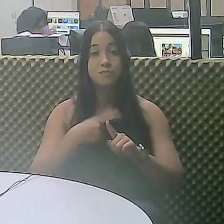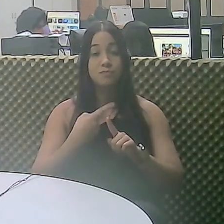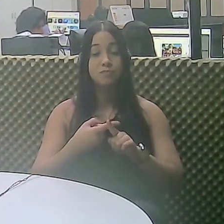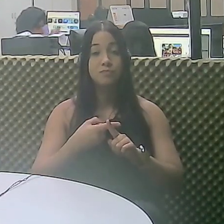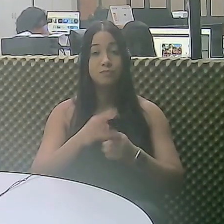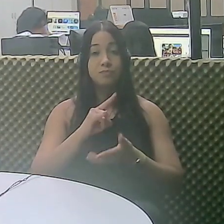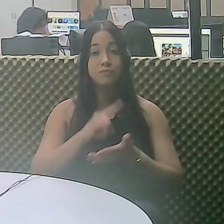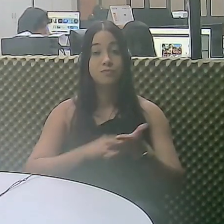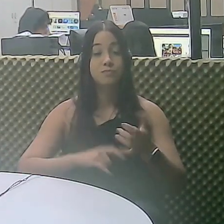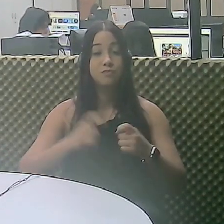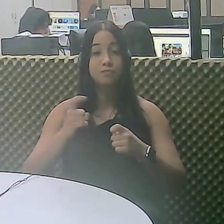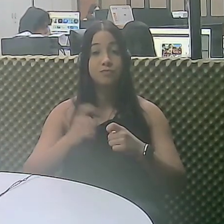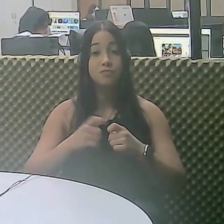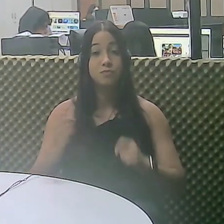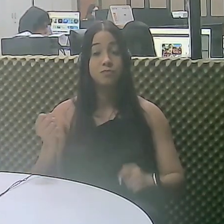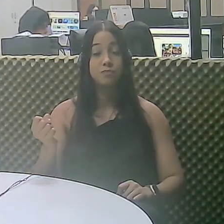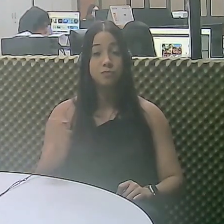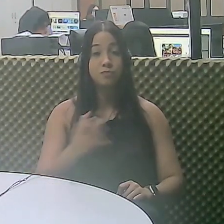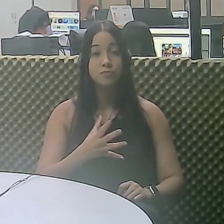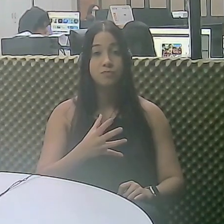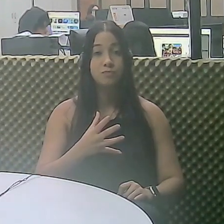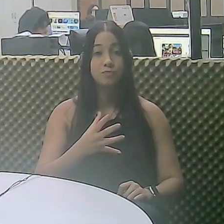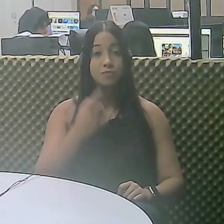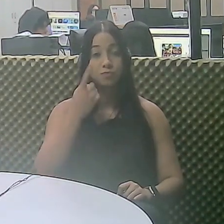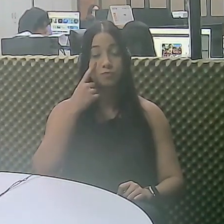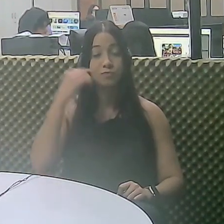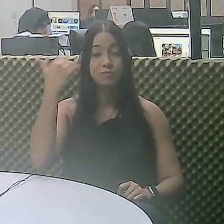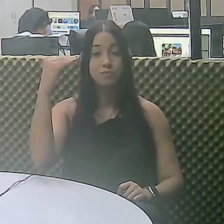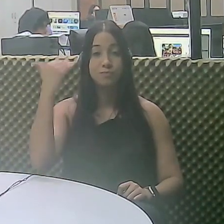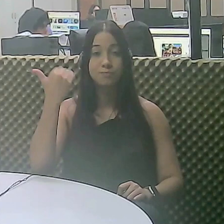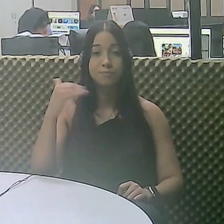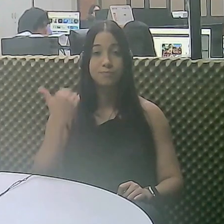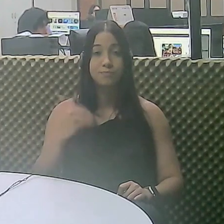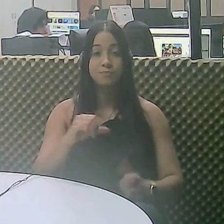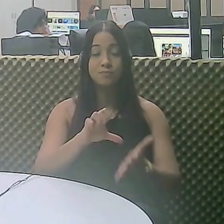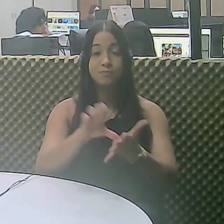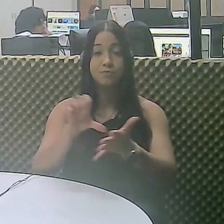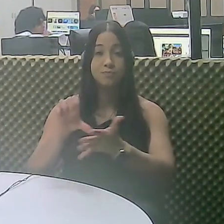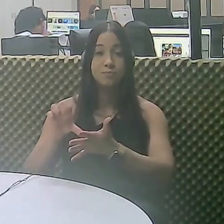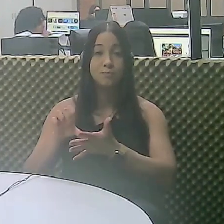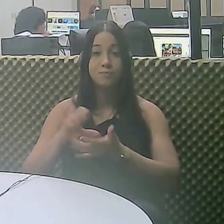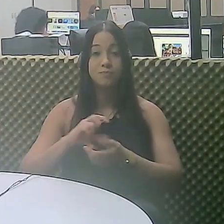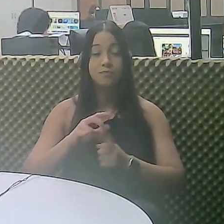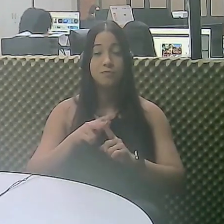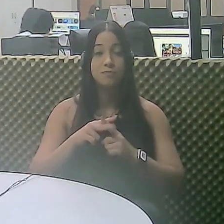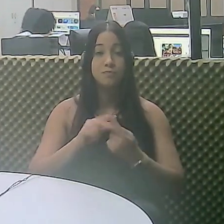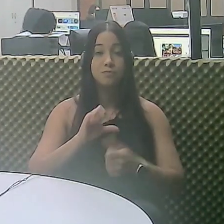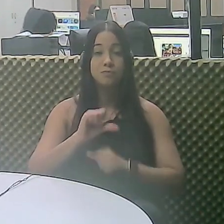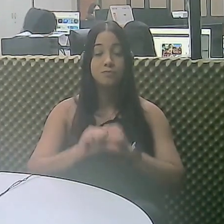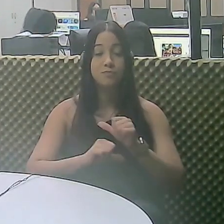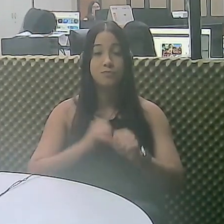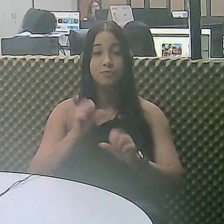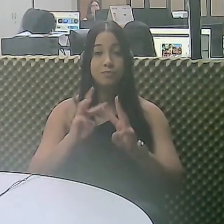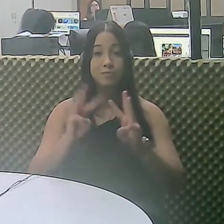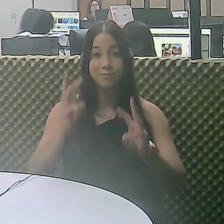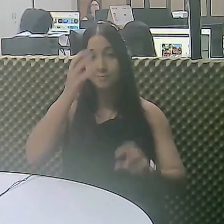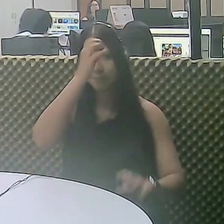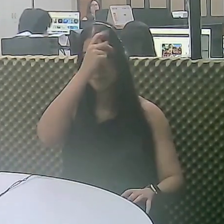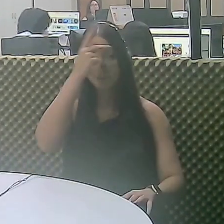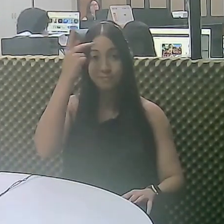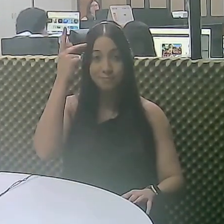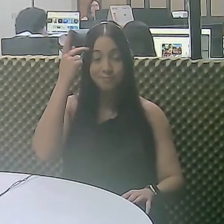prescrição médica atualizada confira a lista completa das unidades e suas alterações no portal da